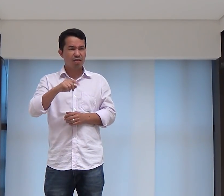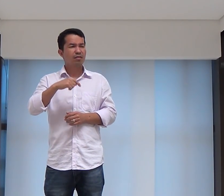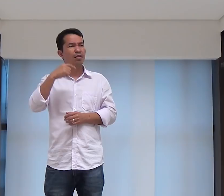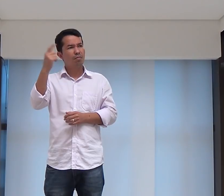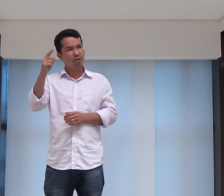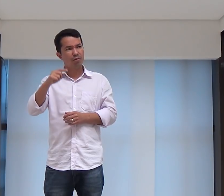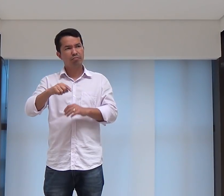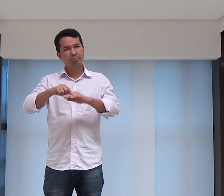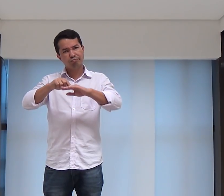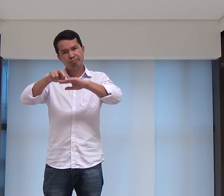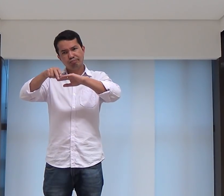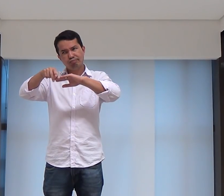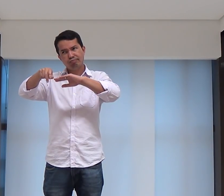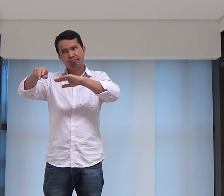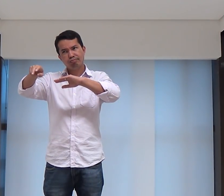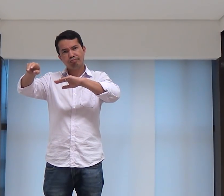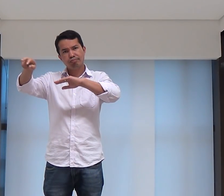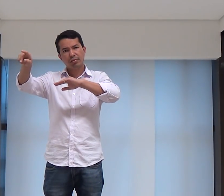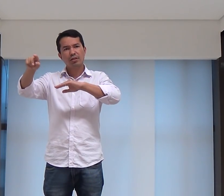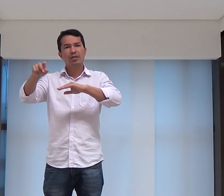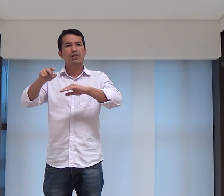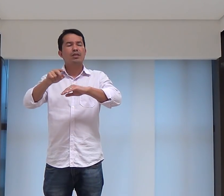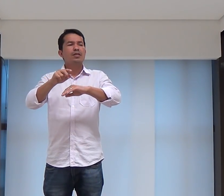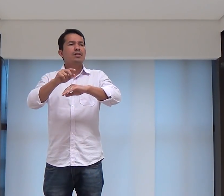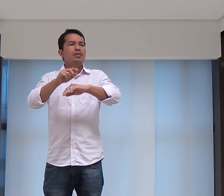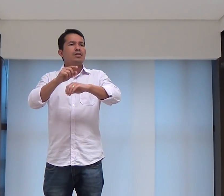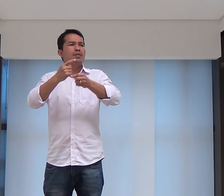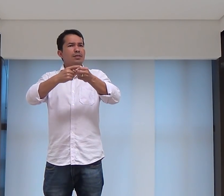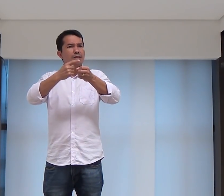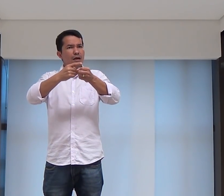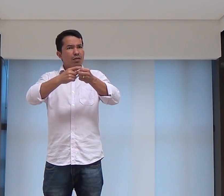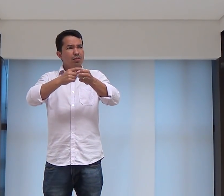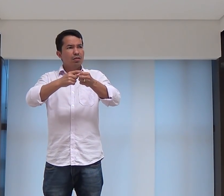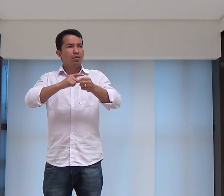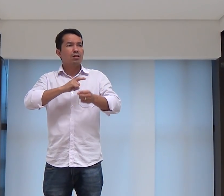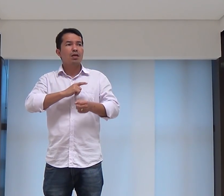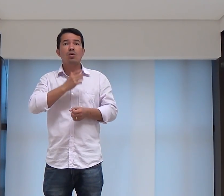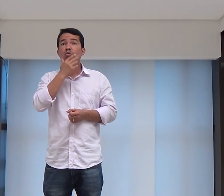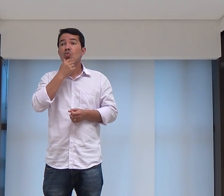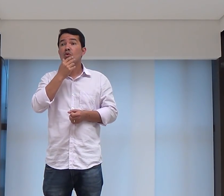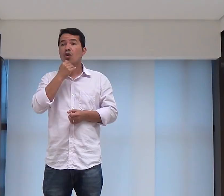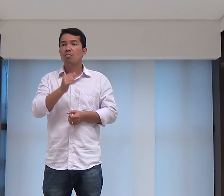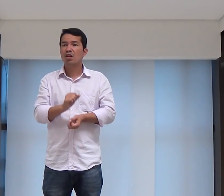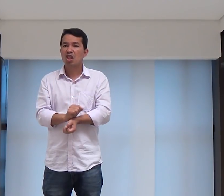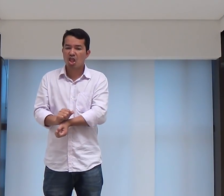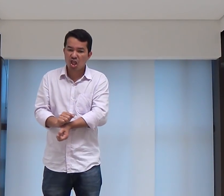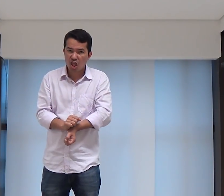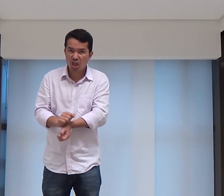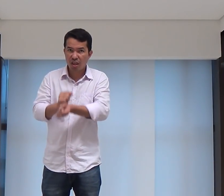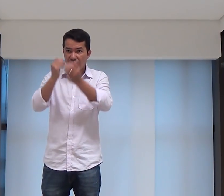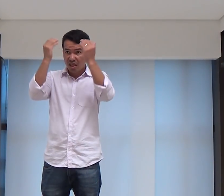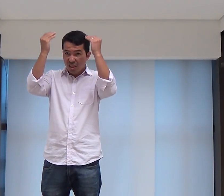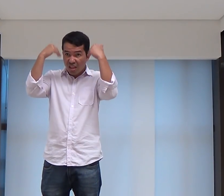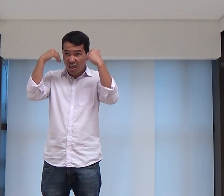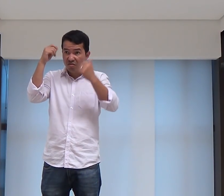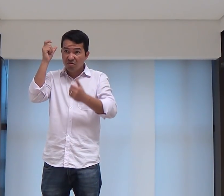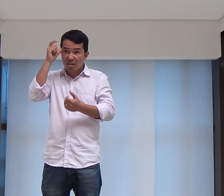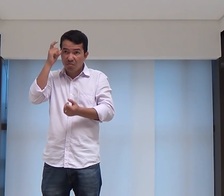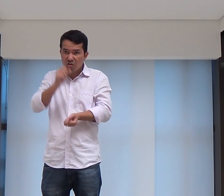né? Então ele desce esse barco, provavelmente aprou ele em algum lugar, e ele